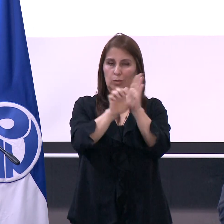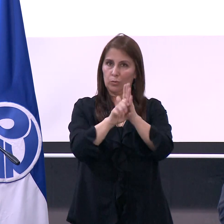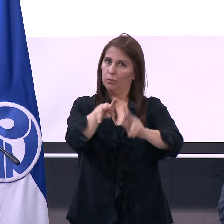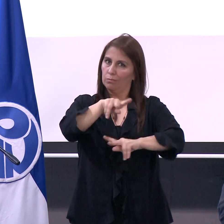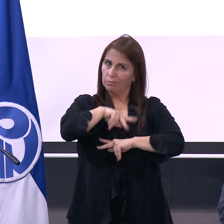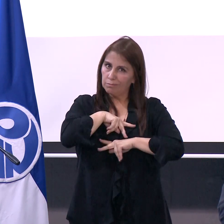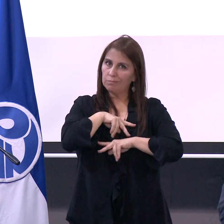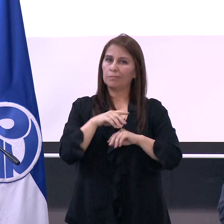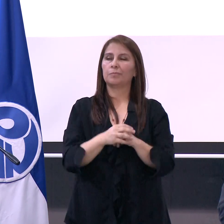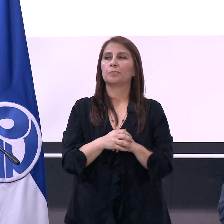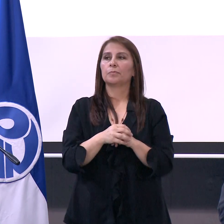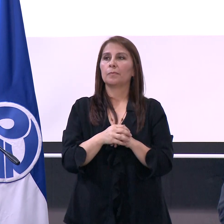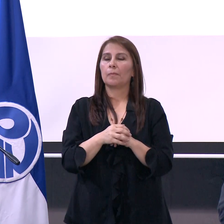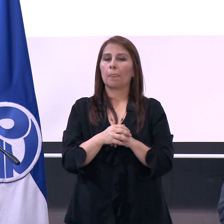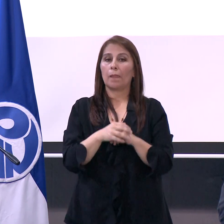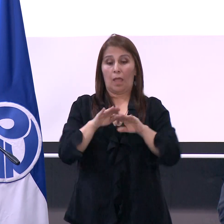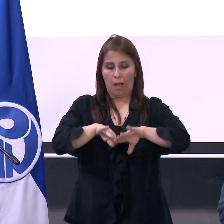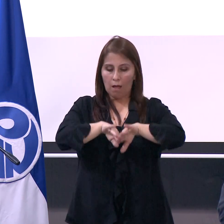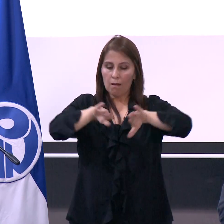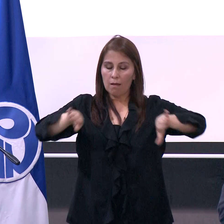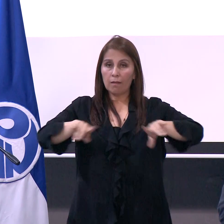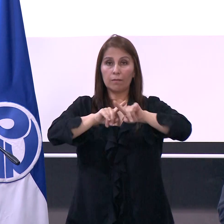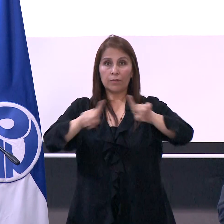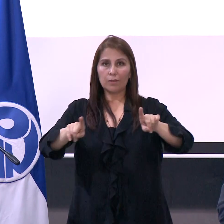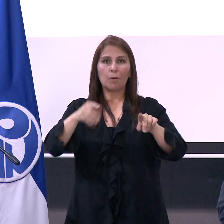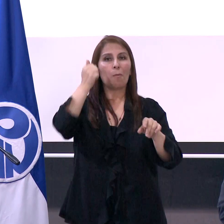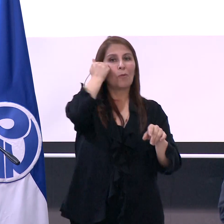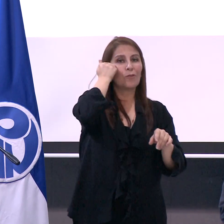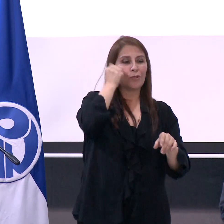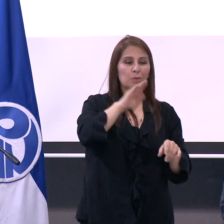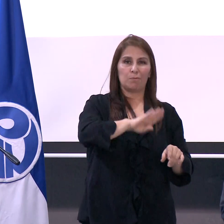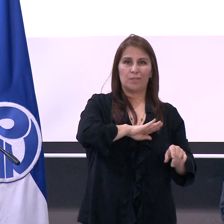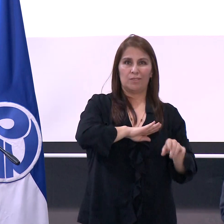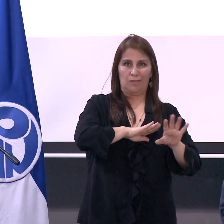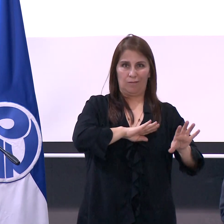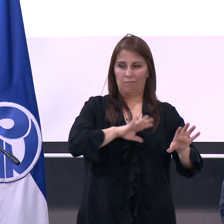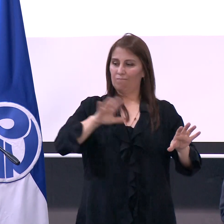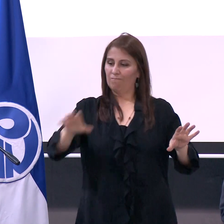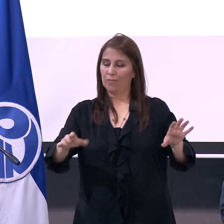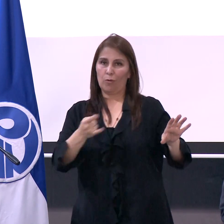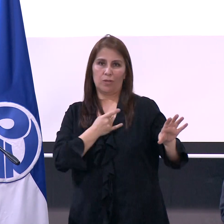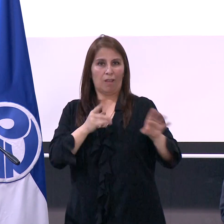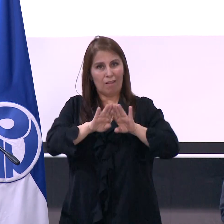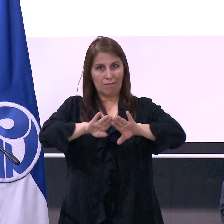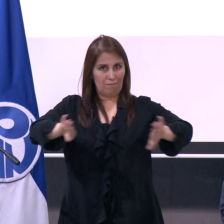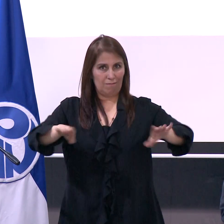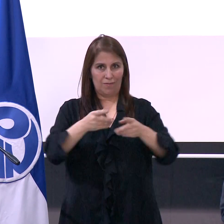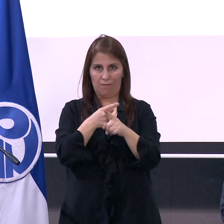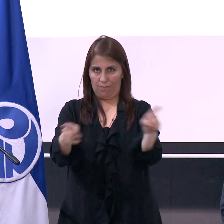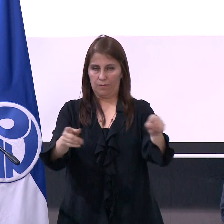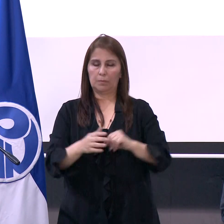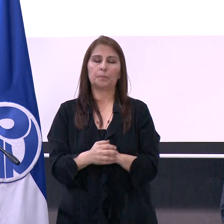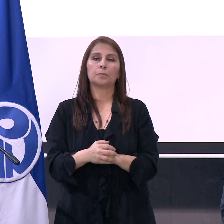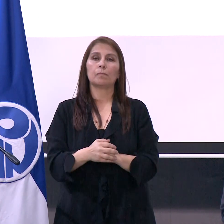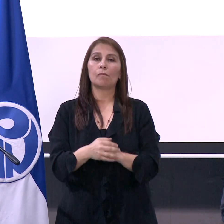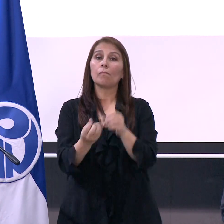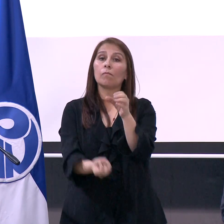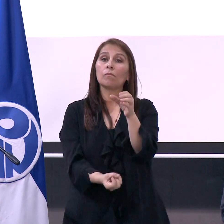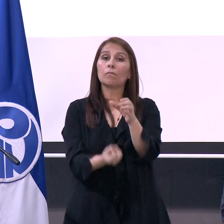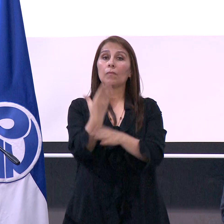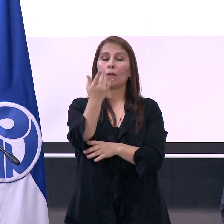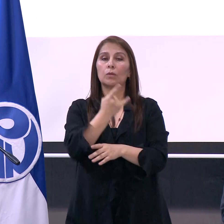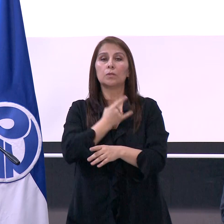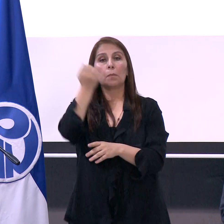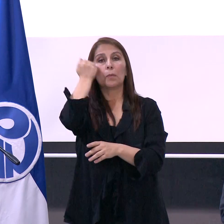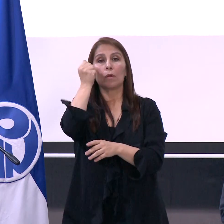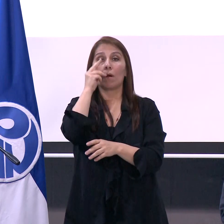que los diferenciaron de los maestros de secundaria con la creación de la universidad pedagógica femenina se